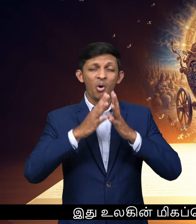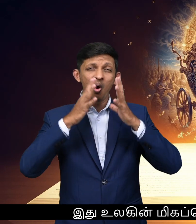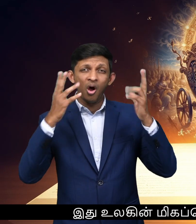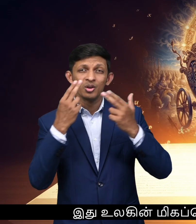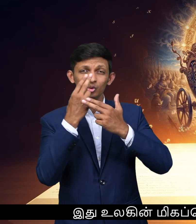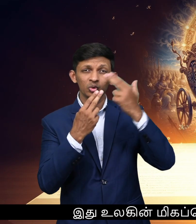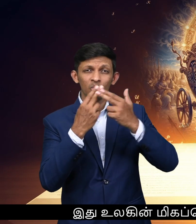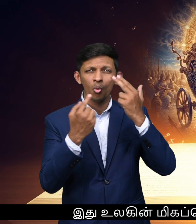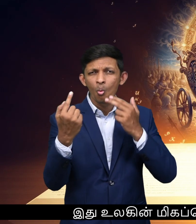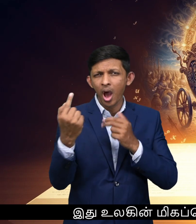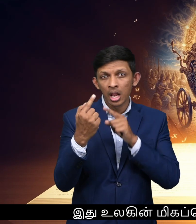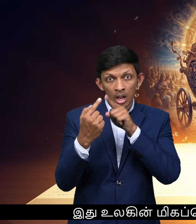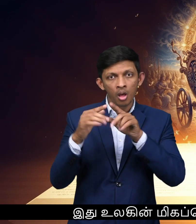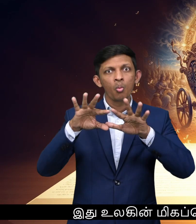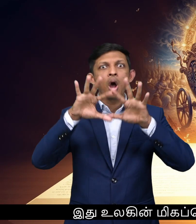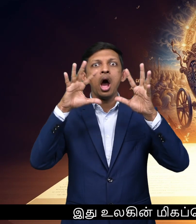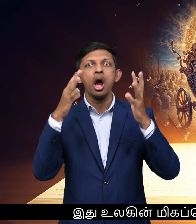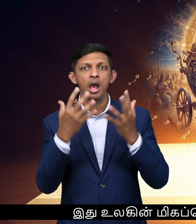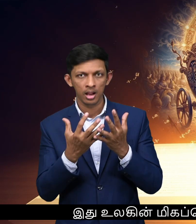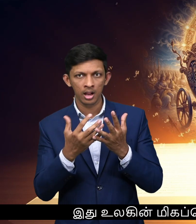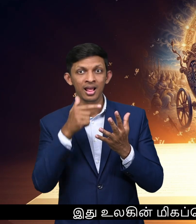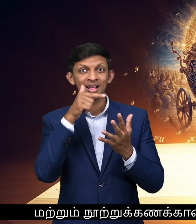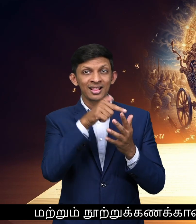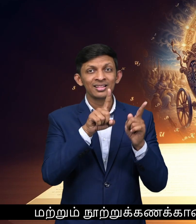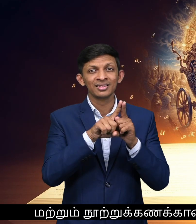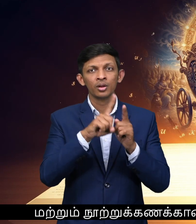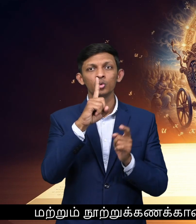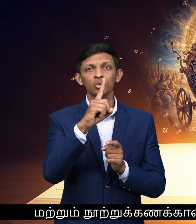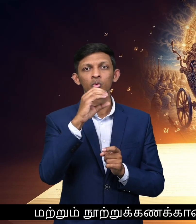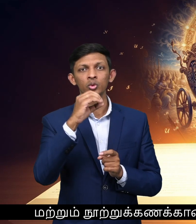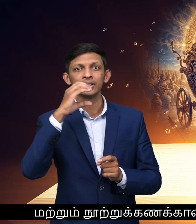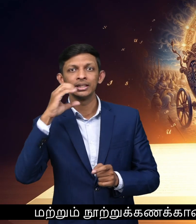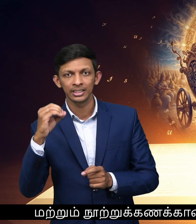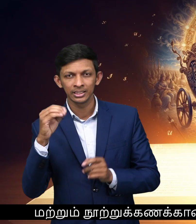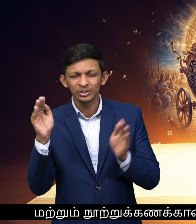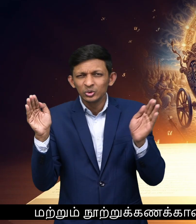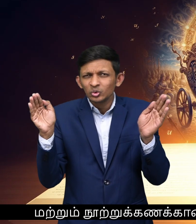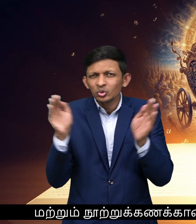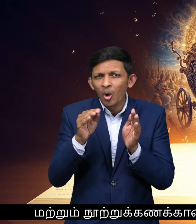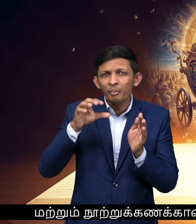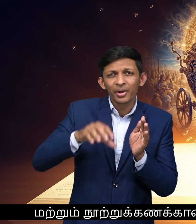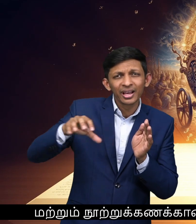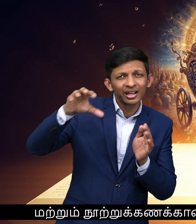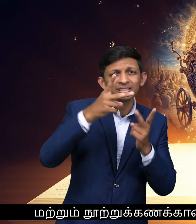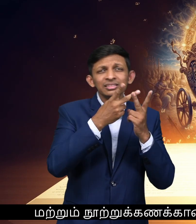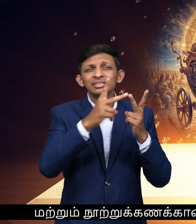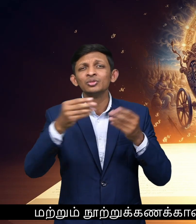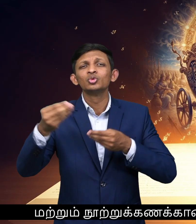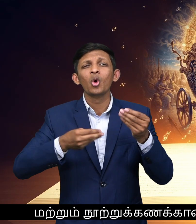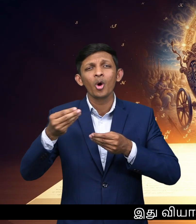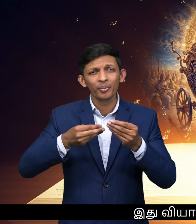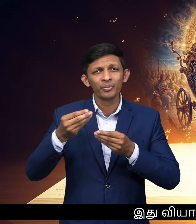இது உலகின் மிகப்பெரிய கவிதைகளில் ஒன்றாகும் மற்றும் நூற்றுக்கணக்கான சிறிய கதைகளை